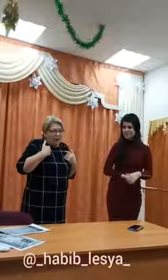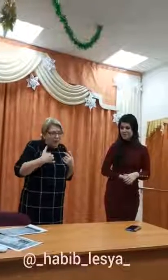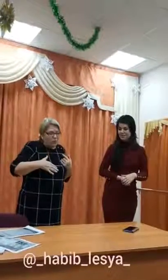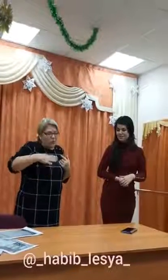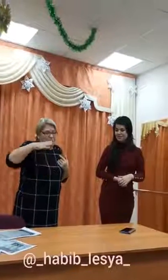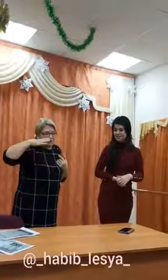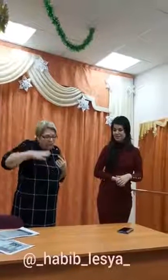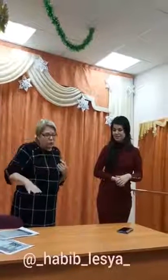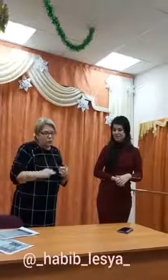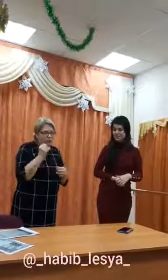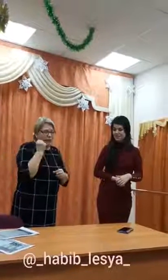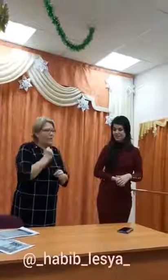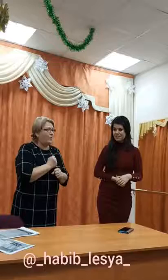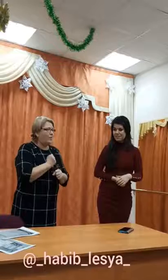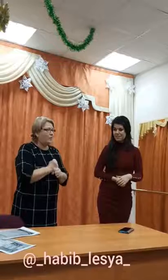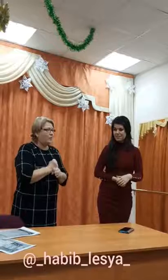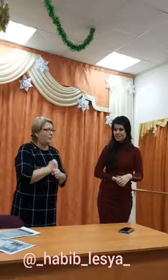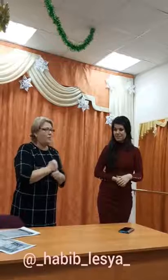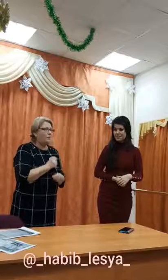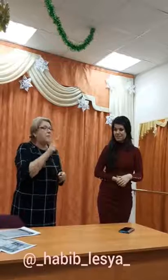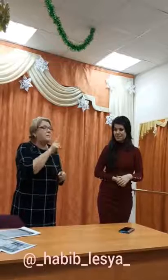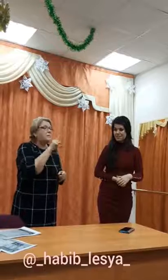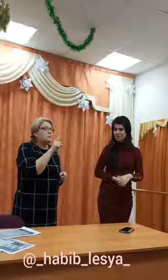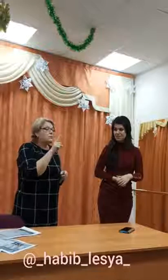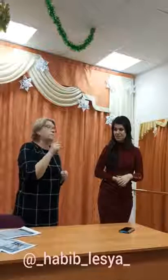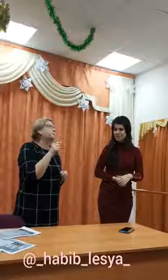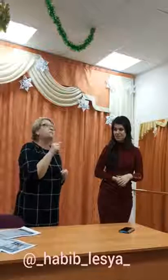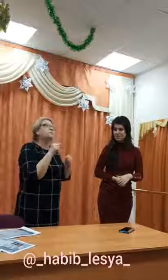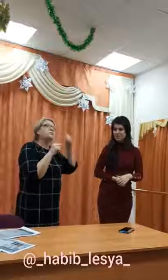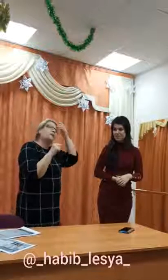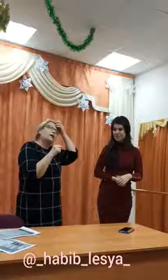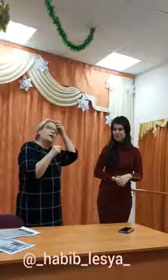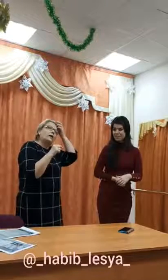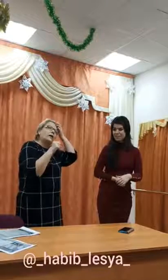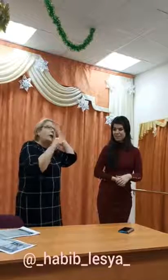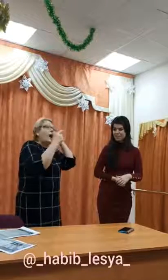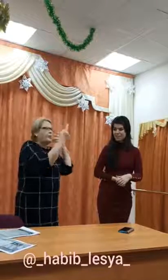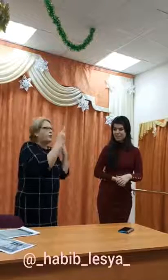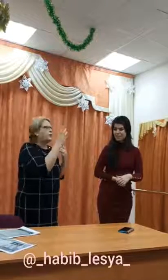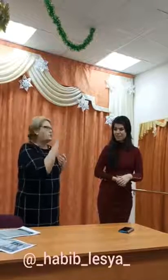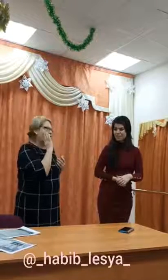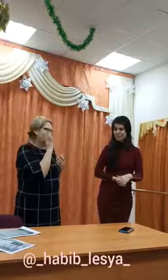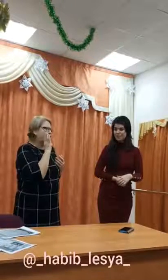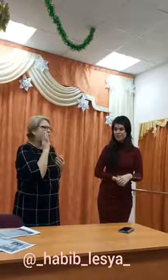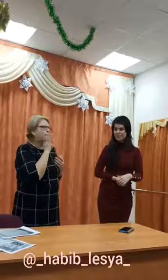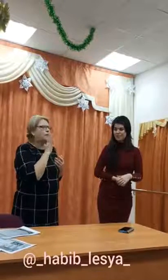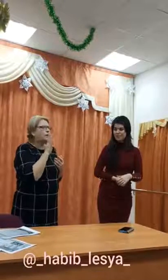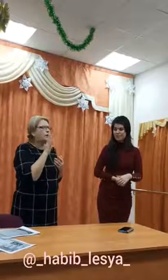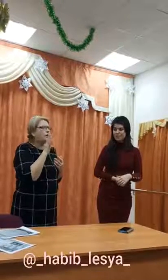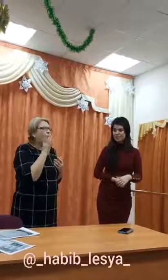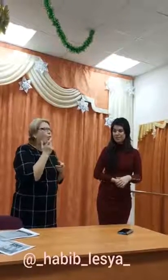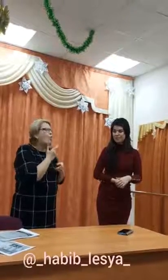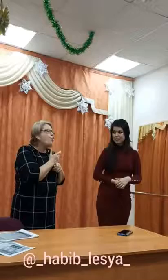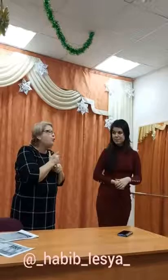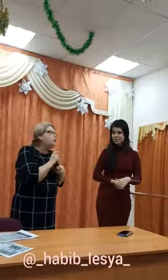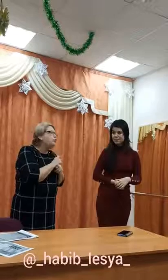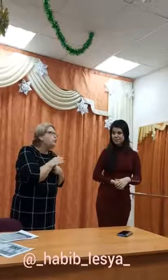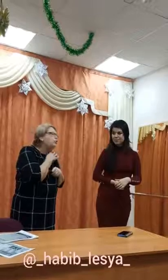Поэтому я полностью работаю, потому что одна женщина очень